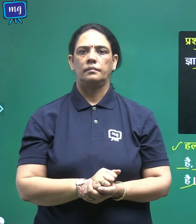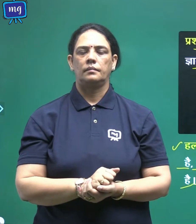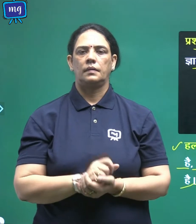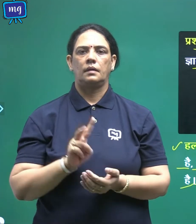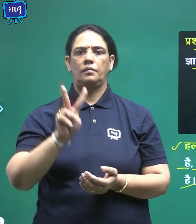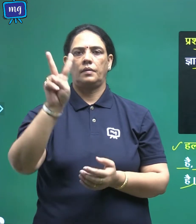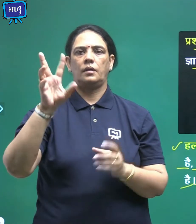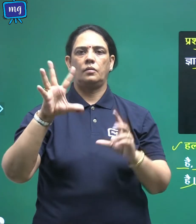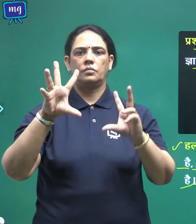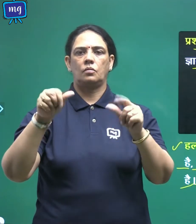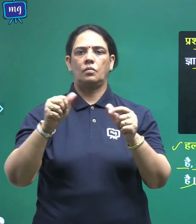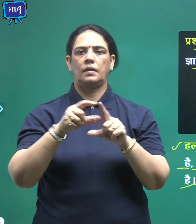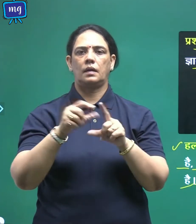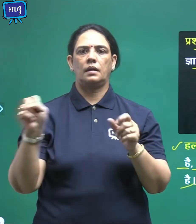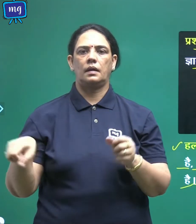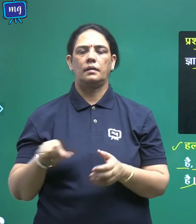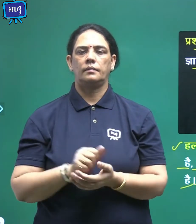मान ज्ञात करना है।